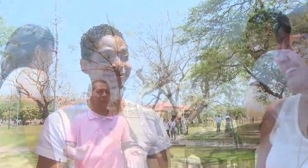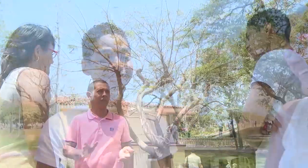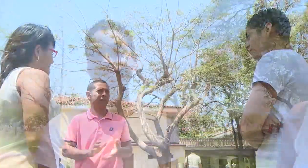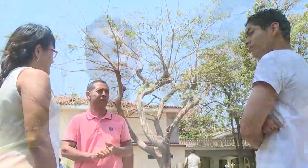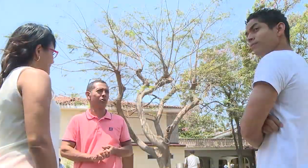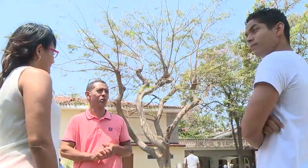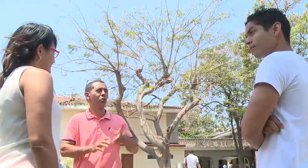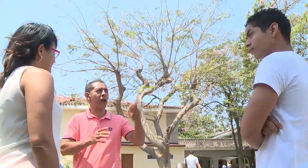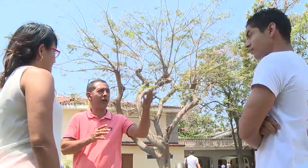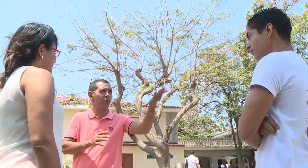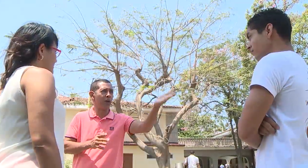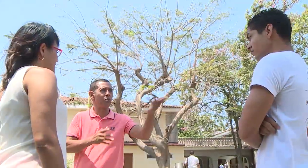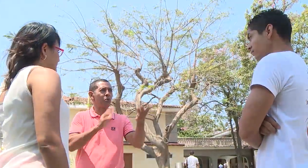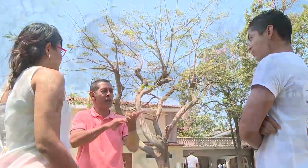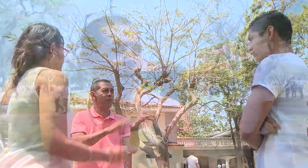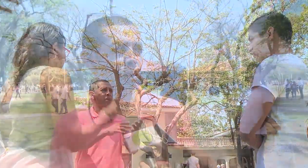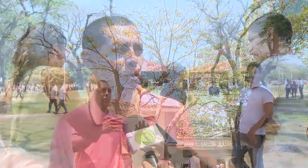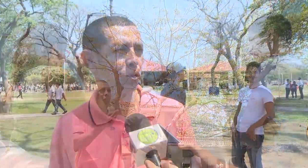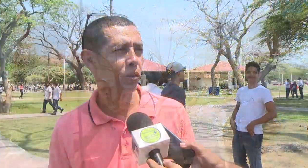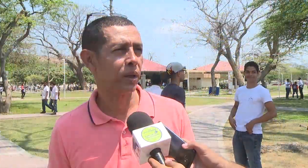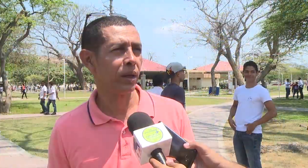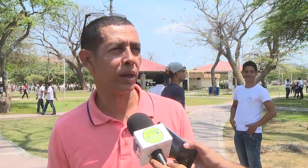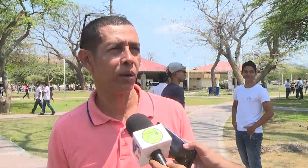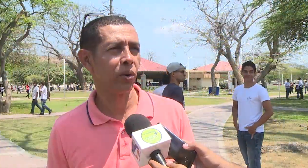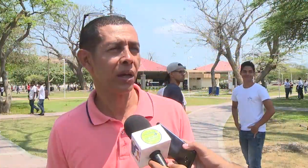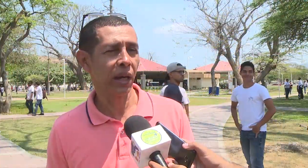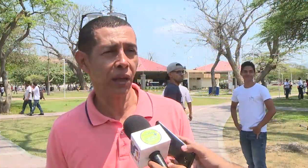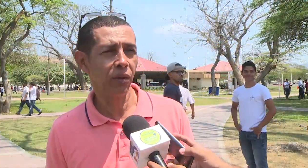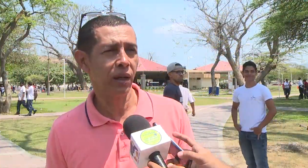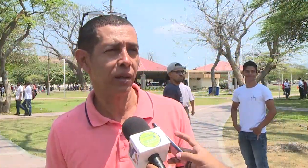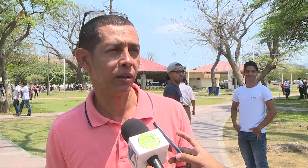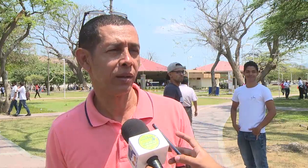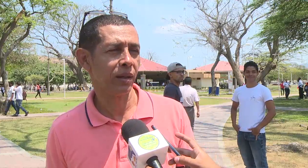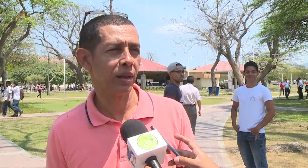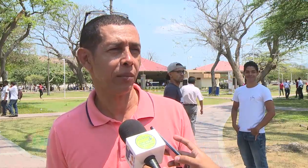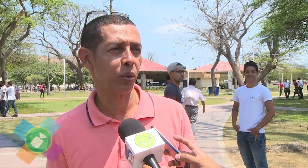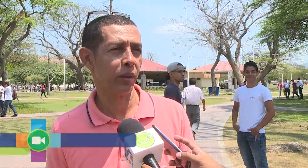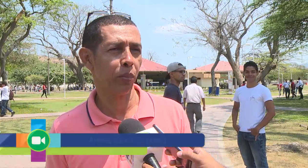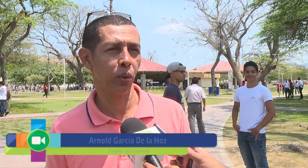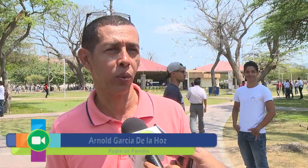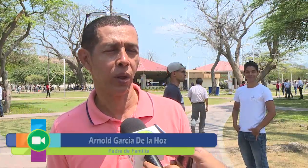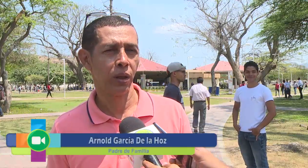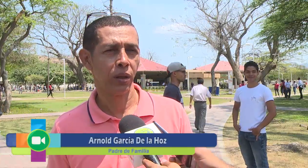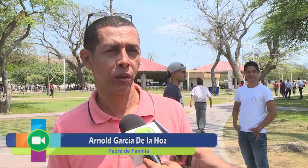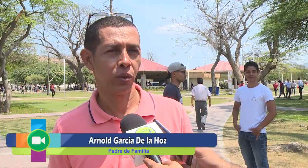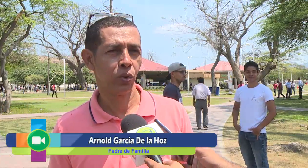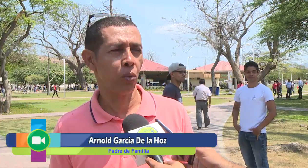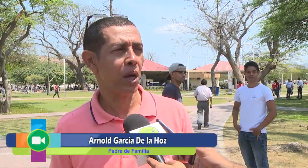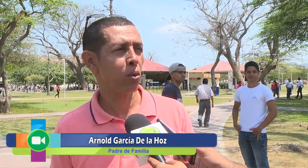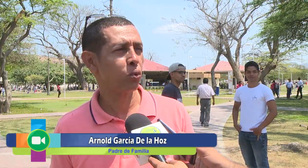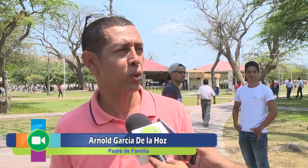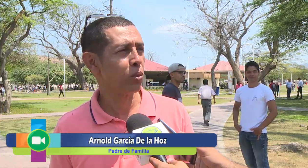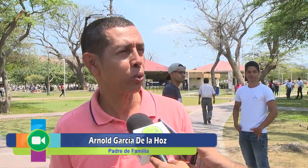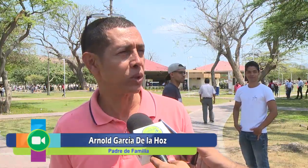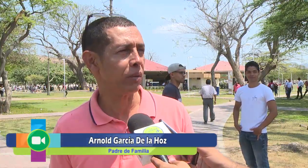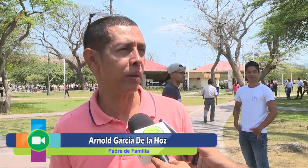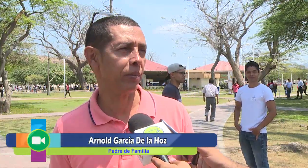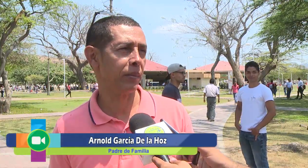de vida. Para mí fue algo grandioso, algo increíble, que por ejemplo yo veía como un sueño imposible de